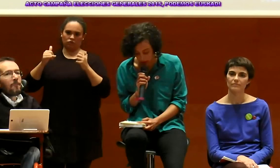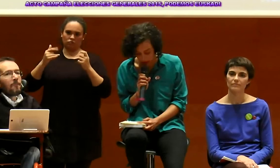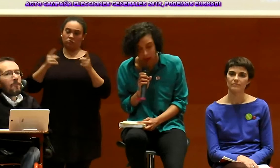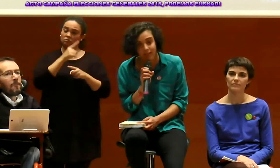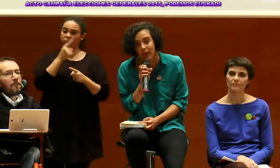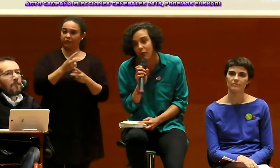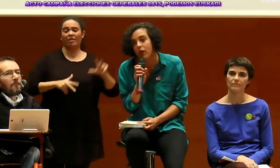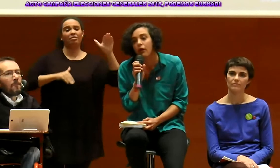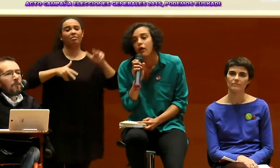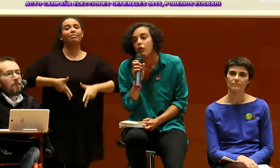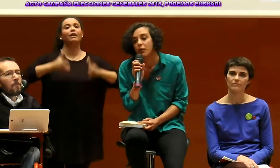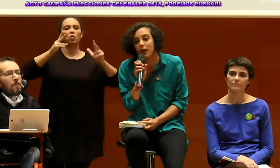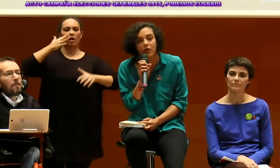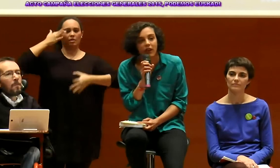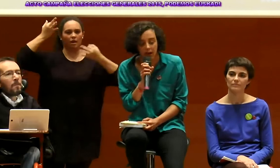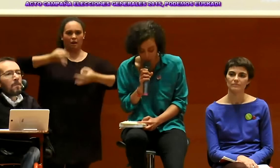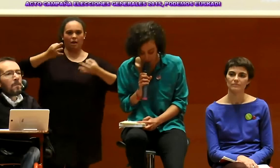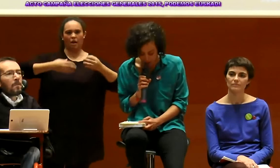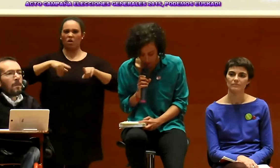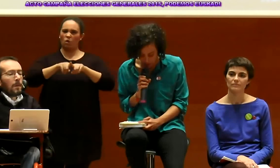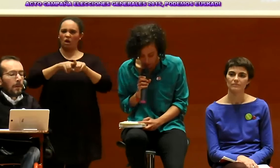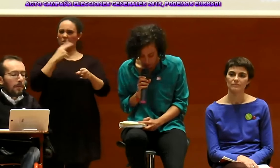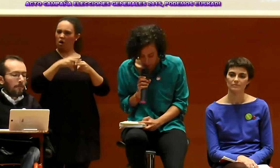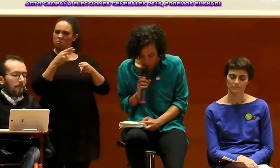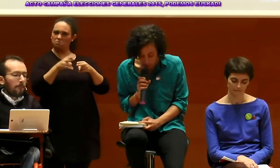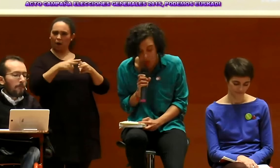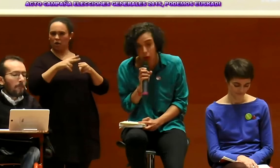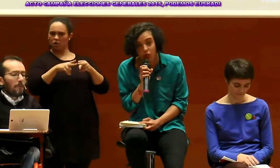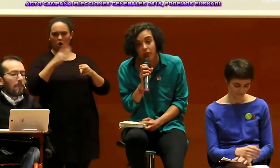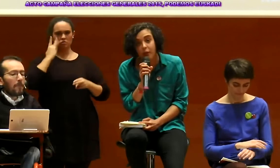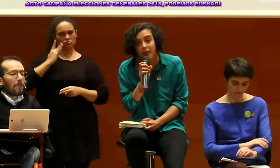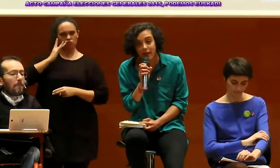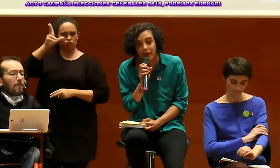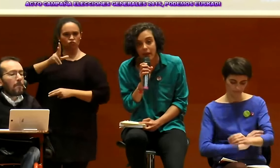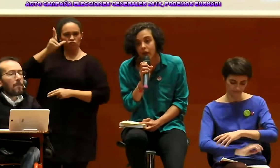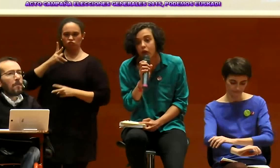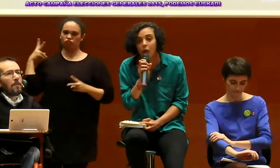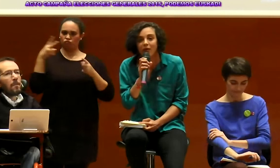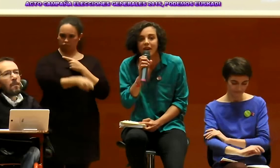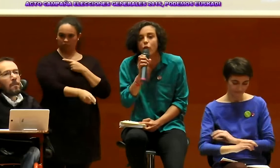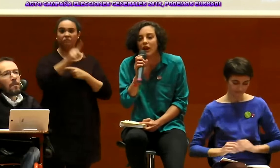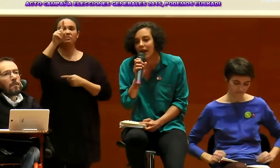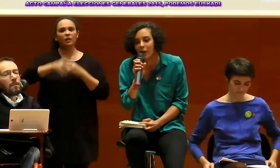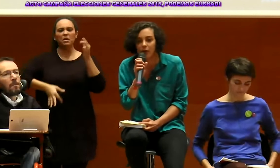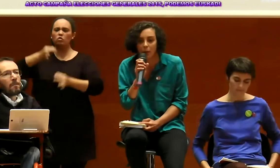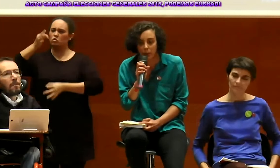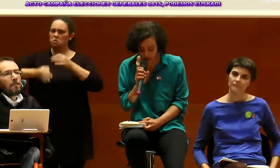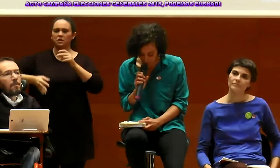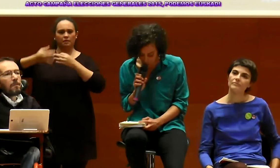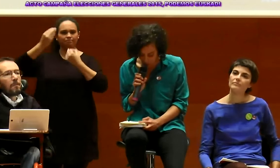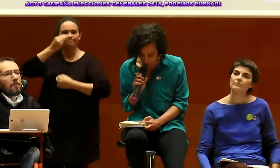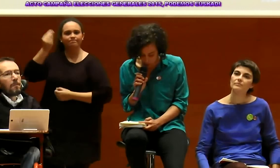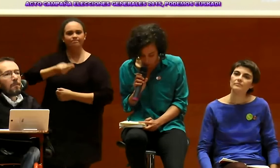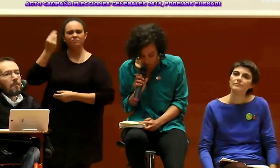democracia real y que se acaben los privilegios de la clase política. Vamos a pedir una justicia independiente, que no vuelva a estar tutelada por el